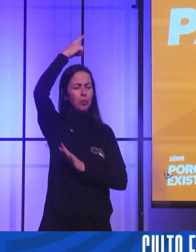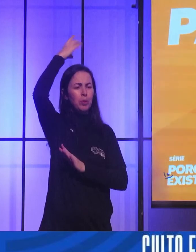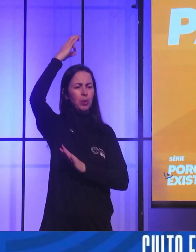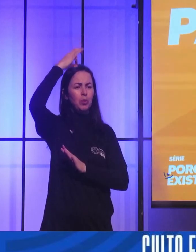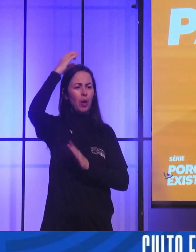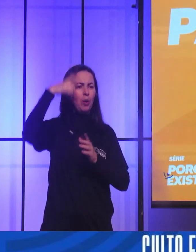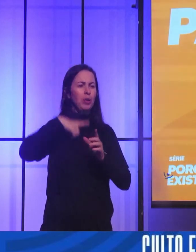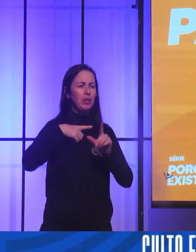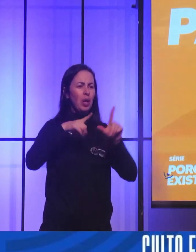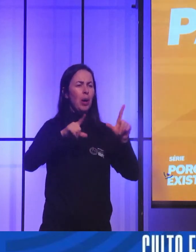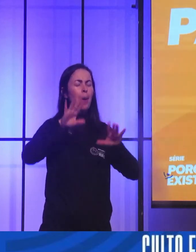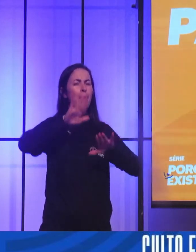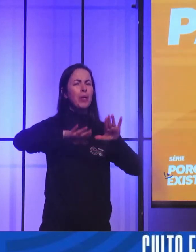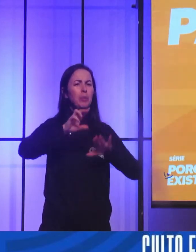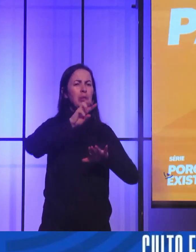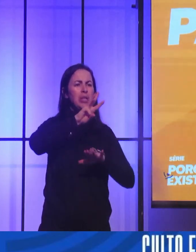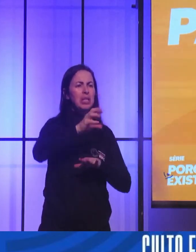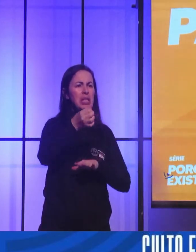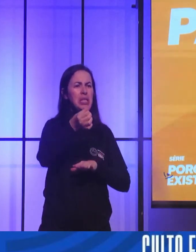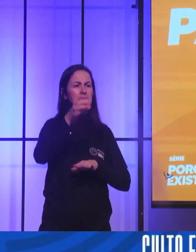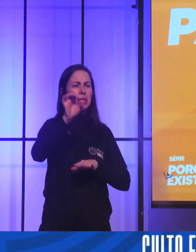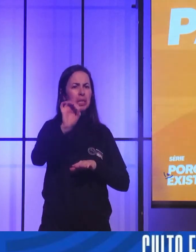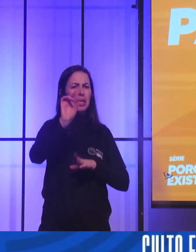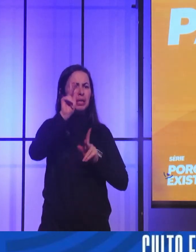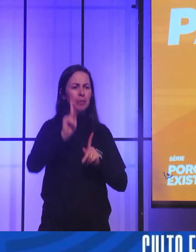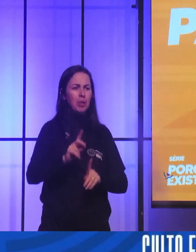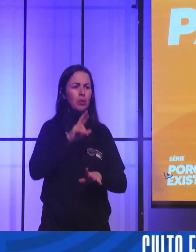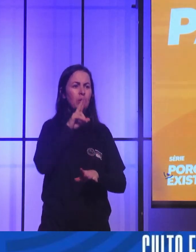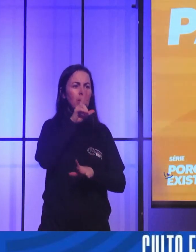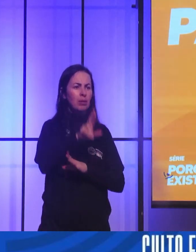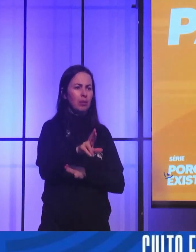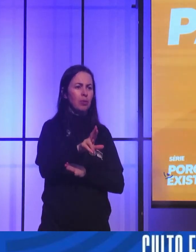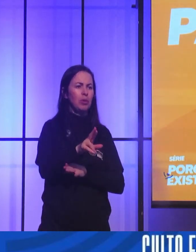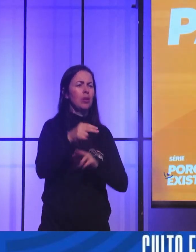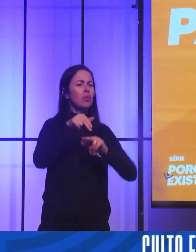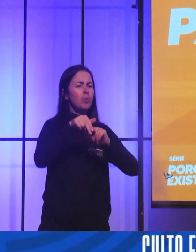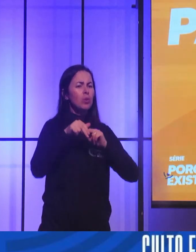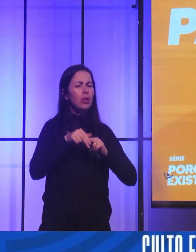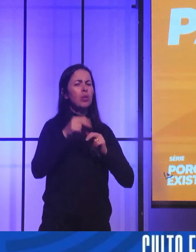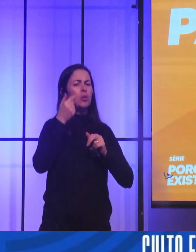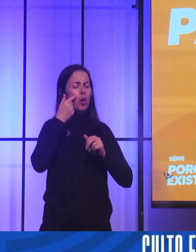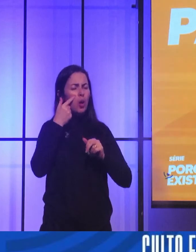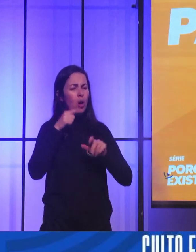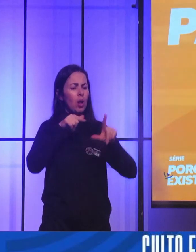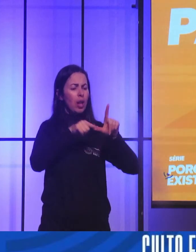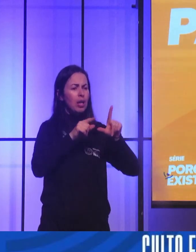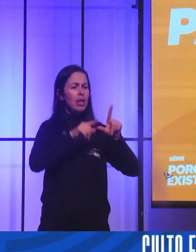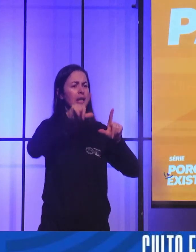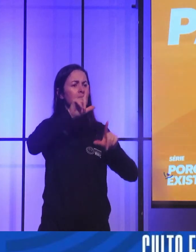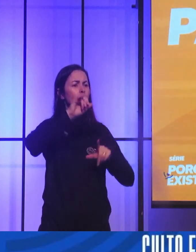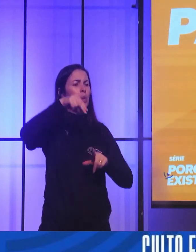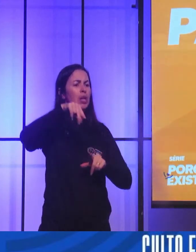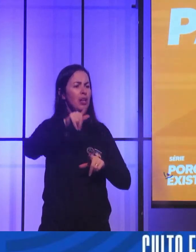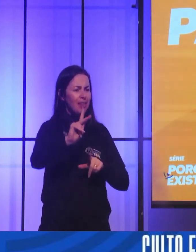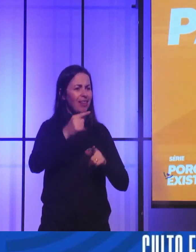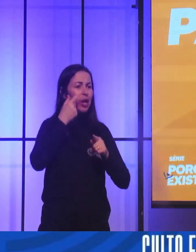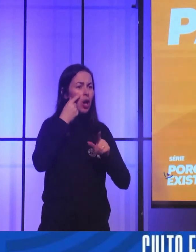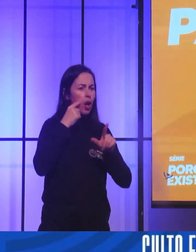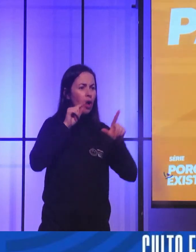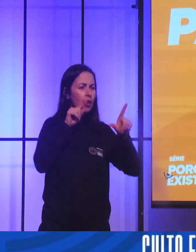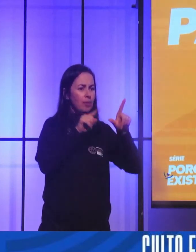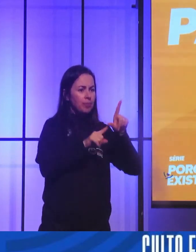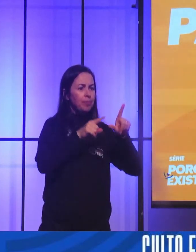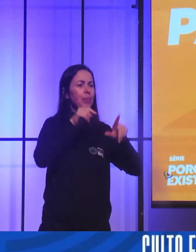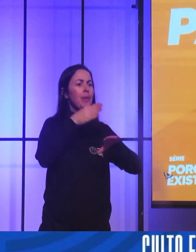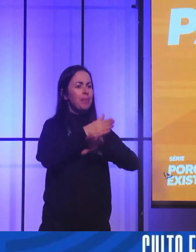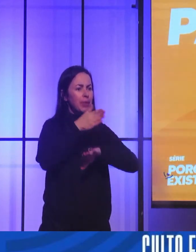Apenas 360 pessoas responderam. Faça, precisamos que você faça, queremos que você se conheça melhor